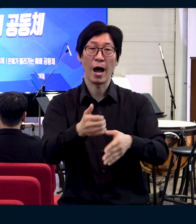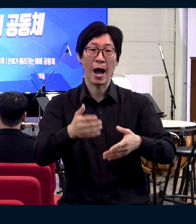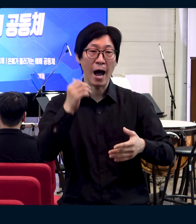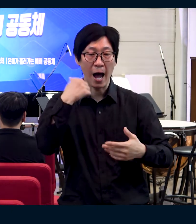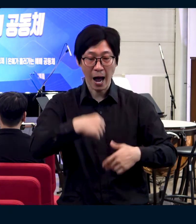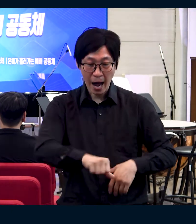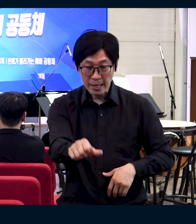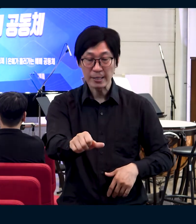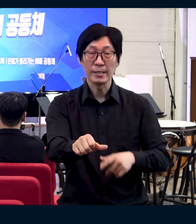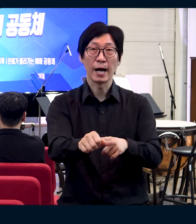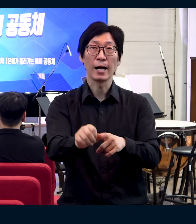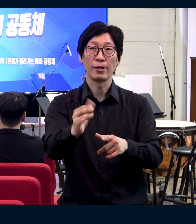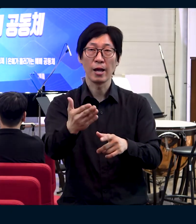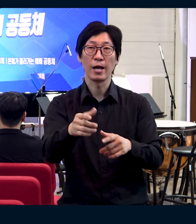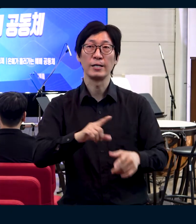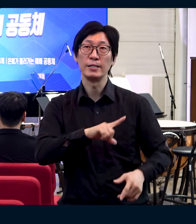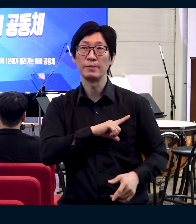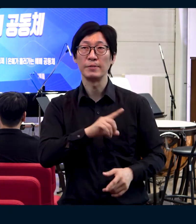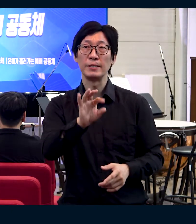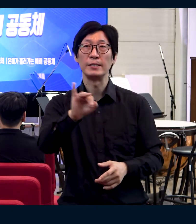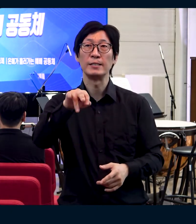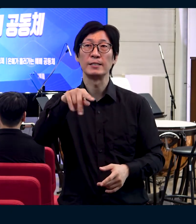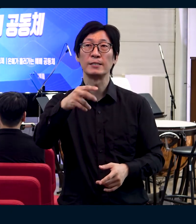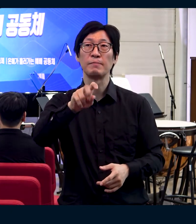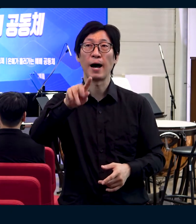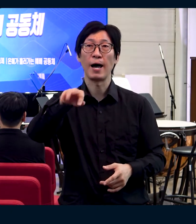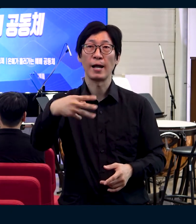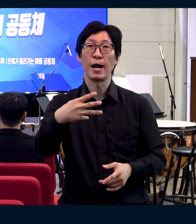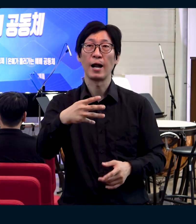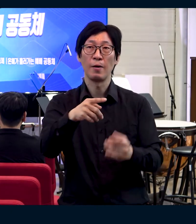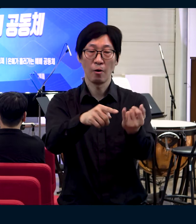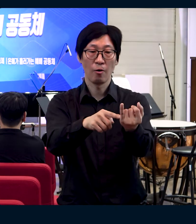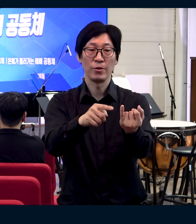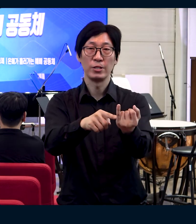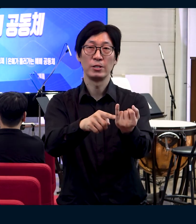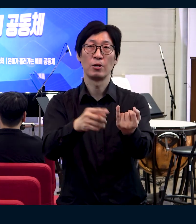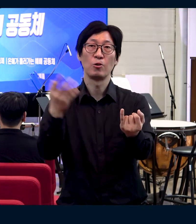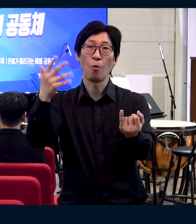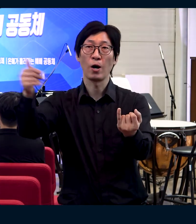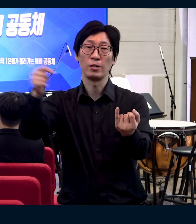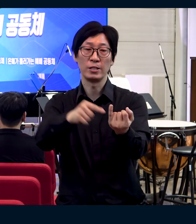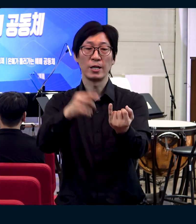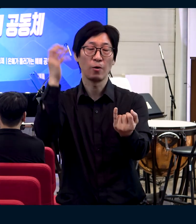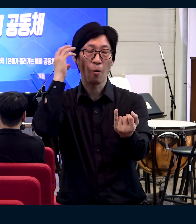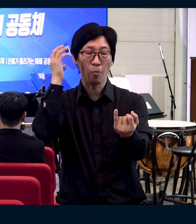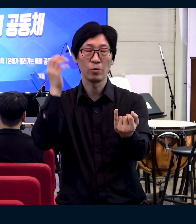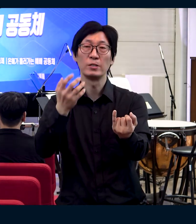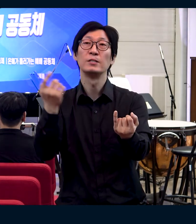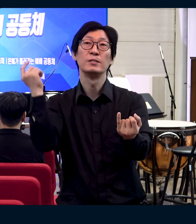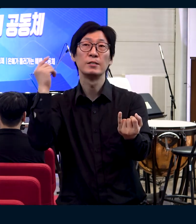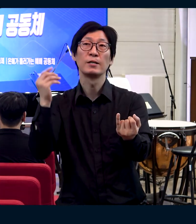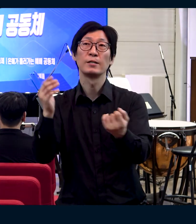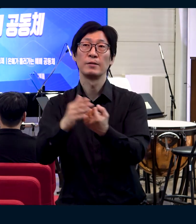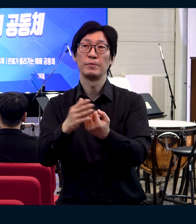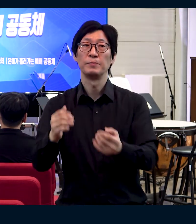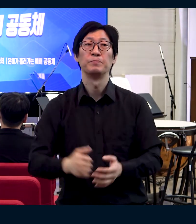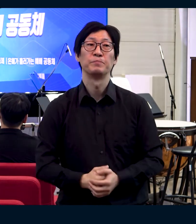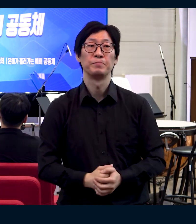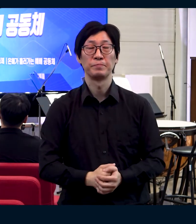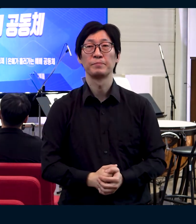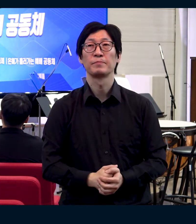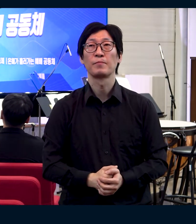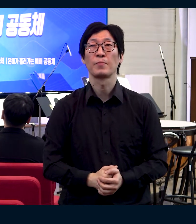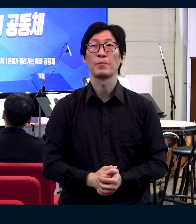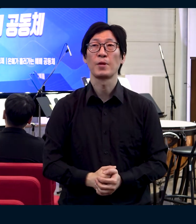임신하였은즉 아들을 낳으리니 그 이름을 이스마엘이라 하라. 이는 여호와께서 내 고통을